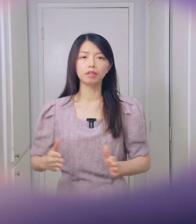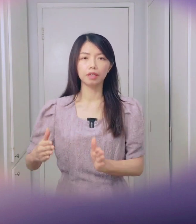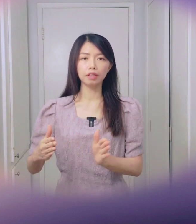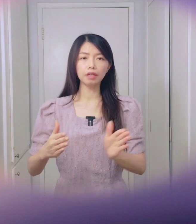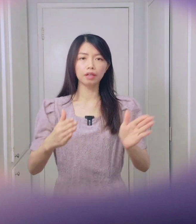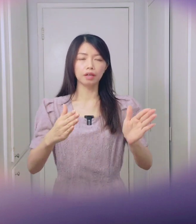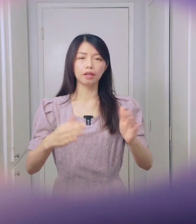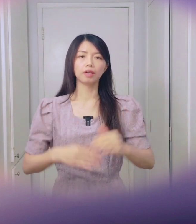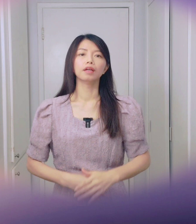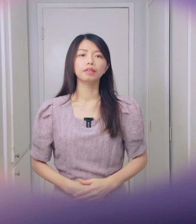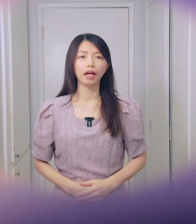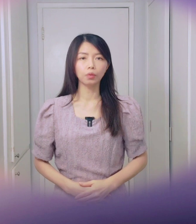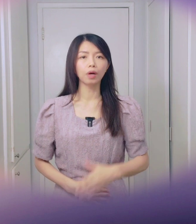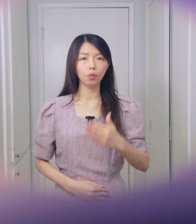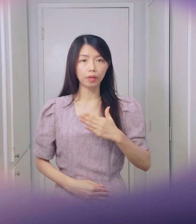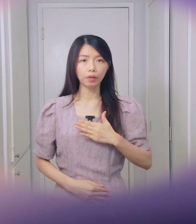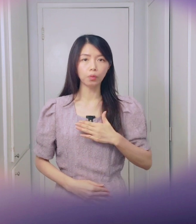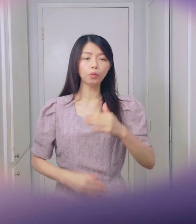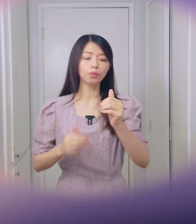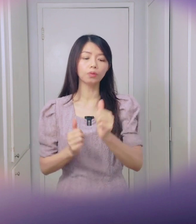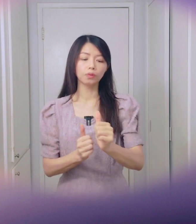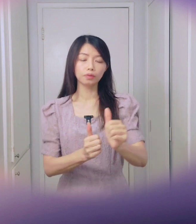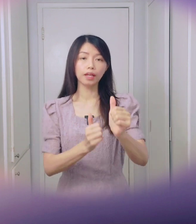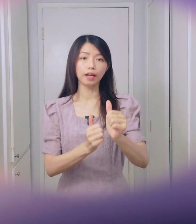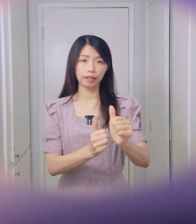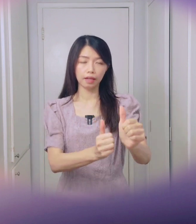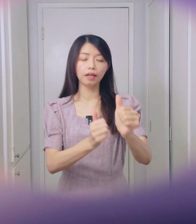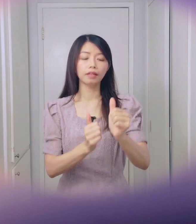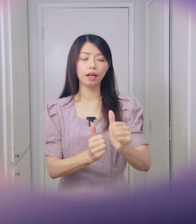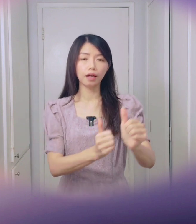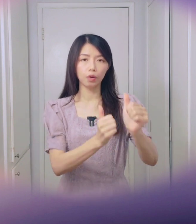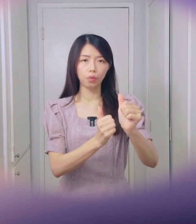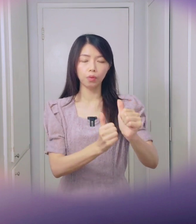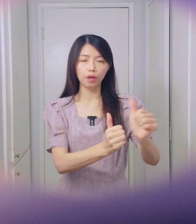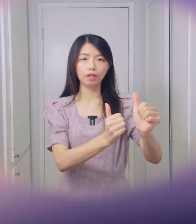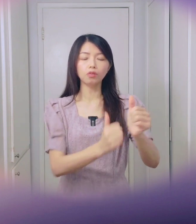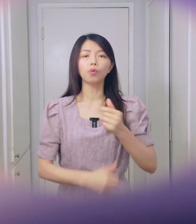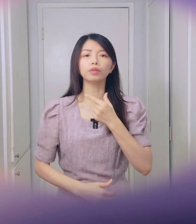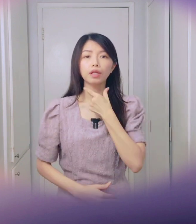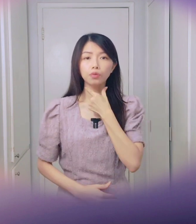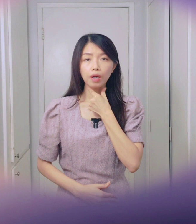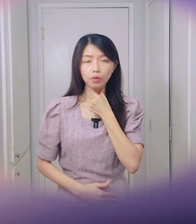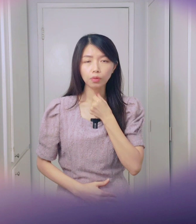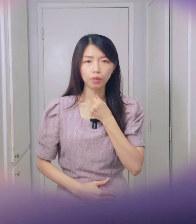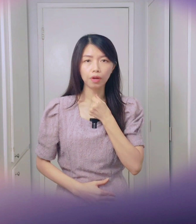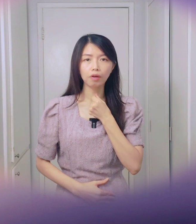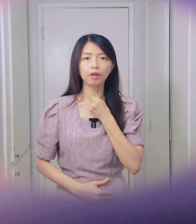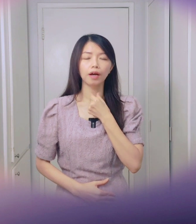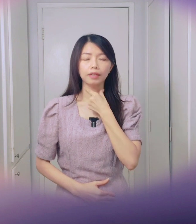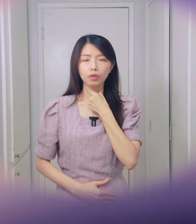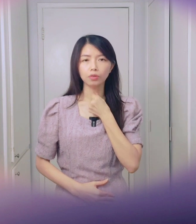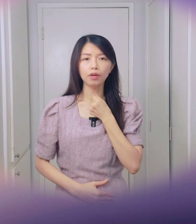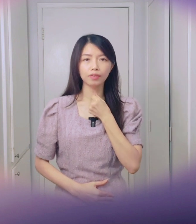돼요. 그 길을 나도 가오. 나도 따라가다. 따라가오. 여기서 원하다 수어 하셔도